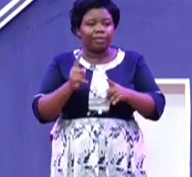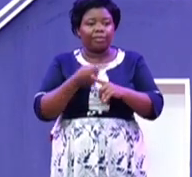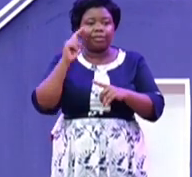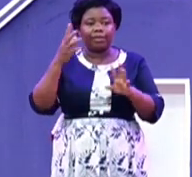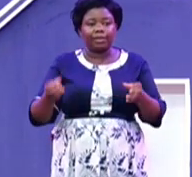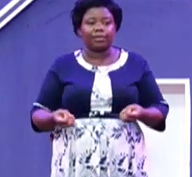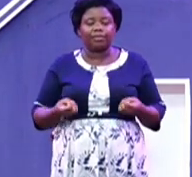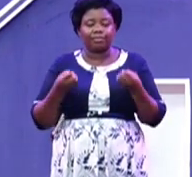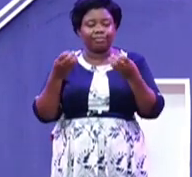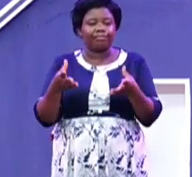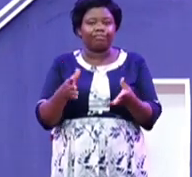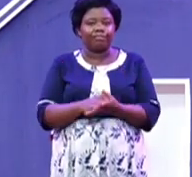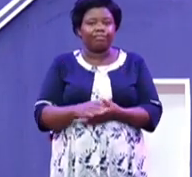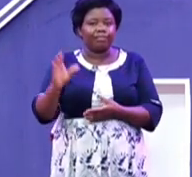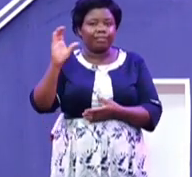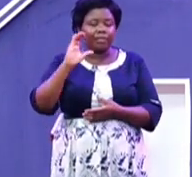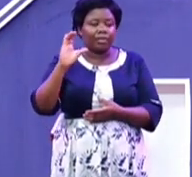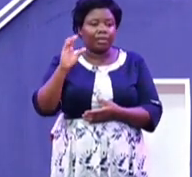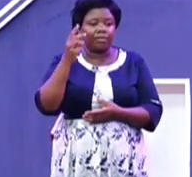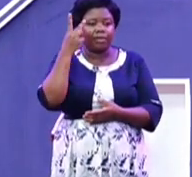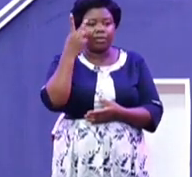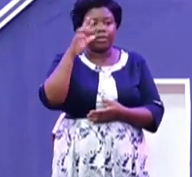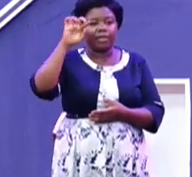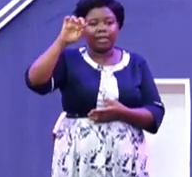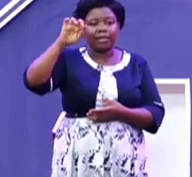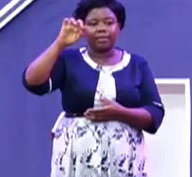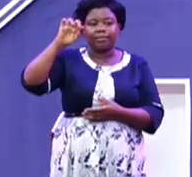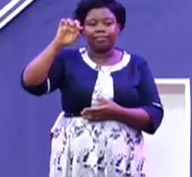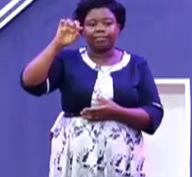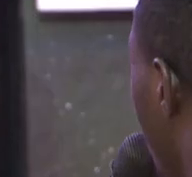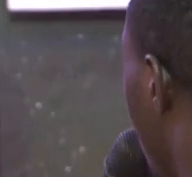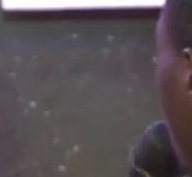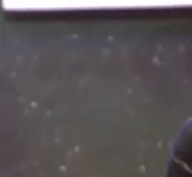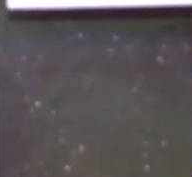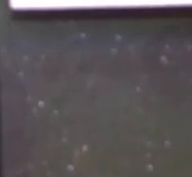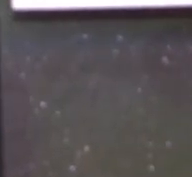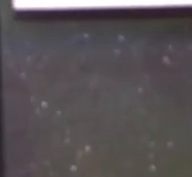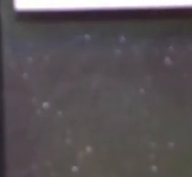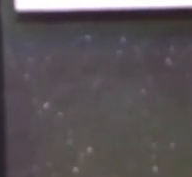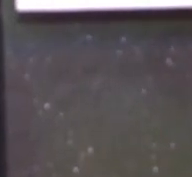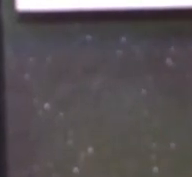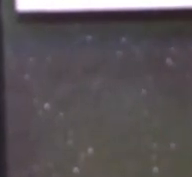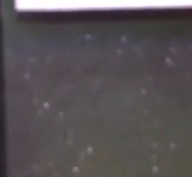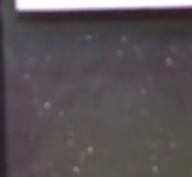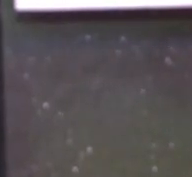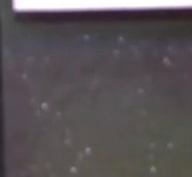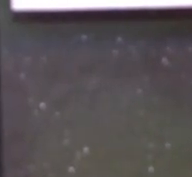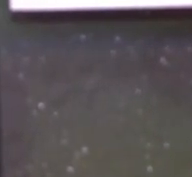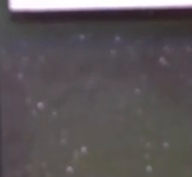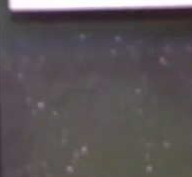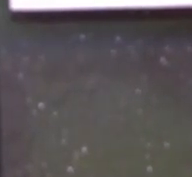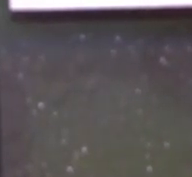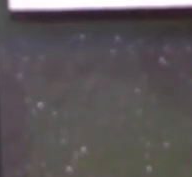Samuel chapter 28 kyali kyogera ku mukyala eyali witch